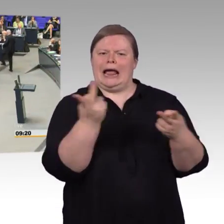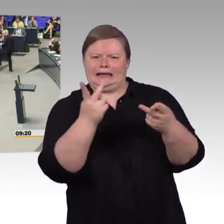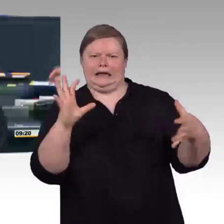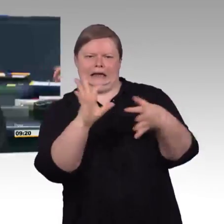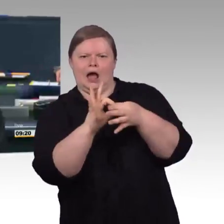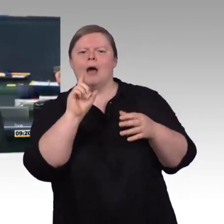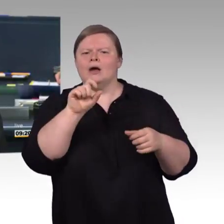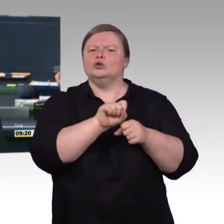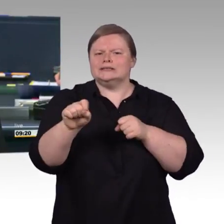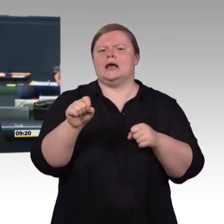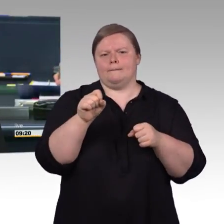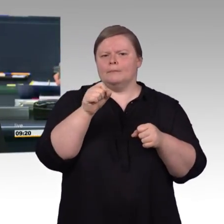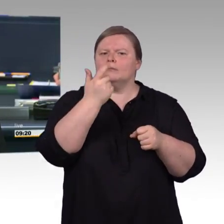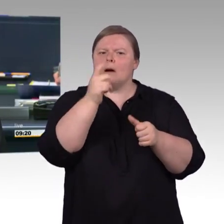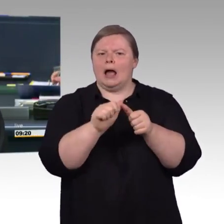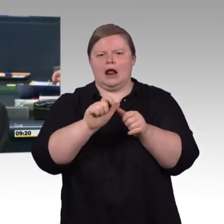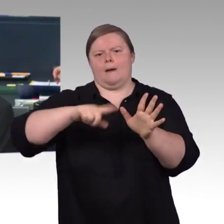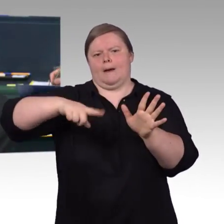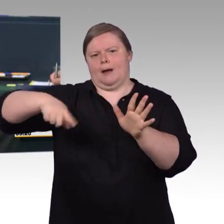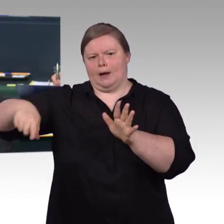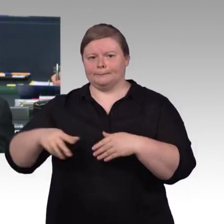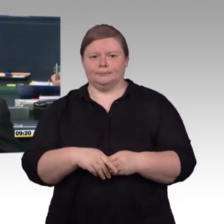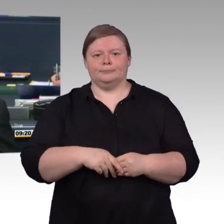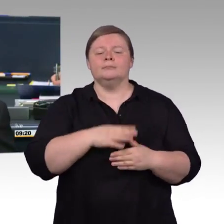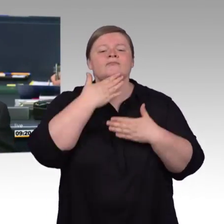Jetzt hat das Wort die Kollegin Elisabeth Winkelmeier-Becker, CDU-CSU.